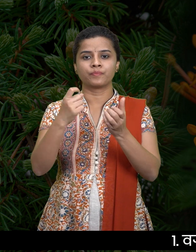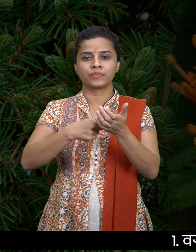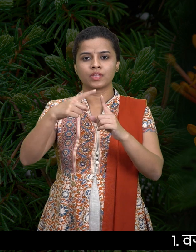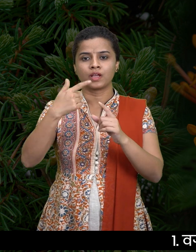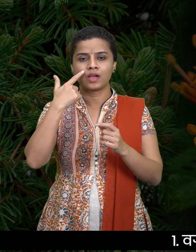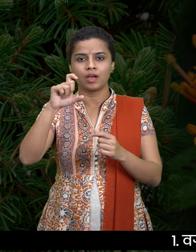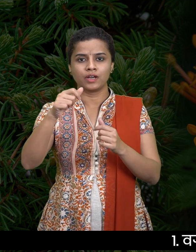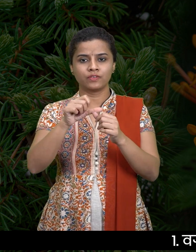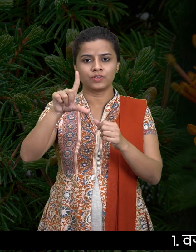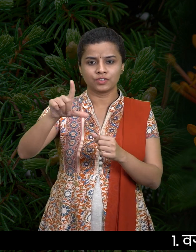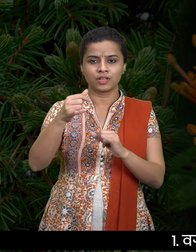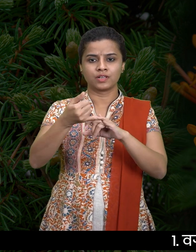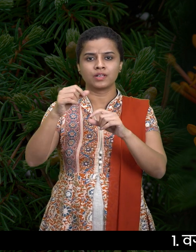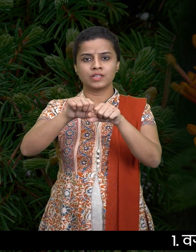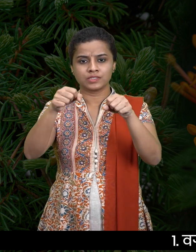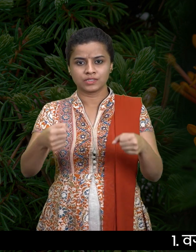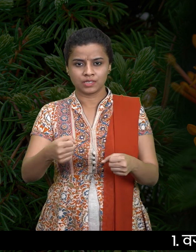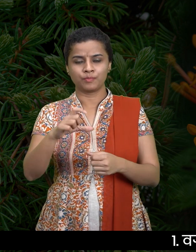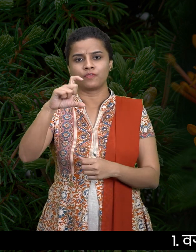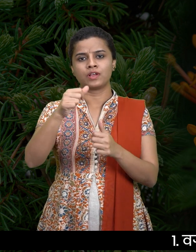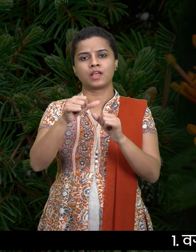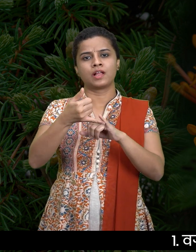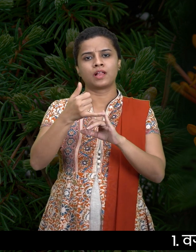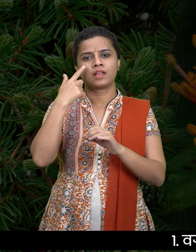वर्गीकरणाची कृत्रिम प्रणाली,